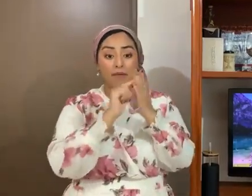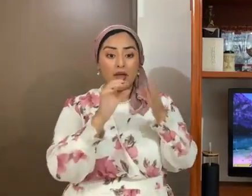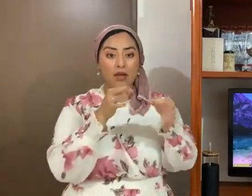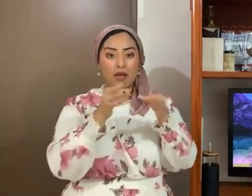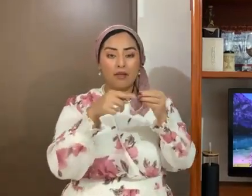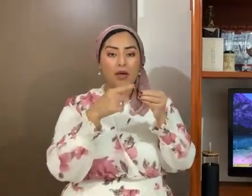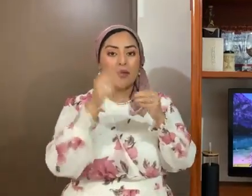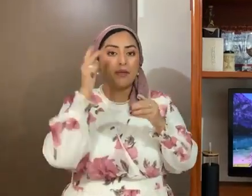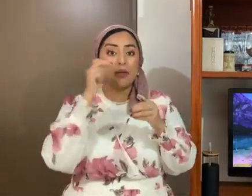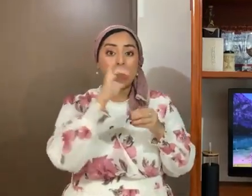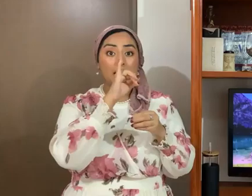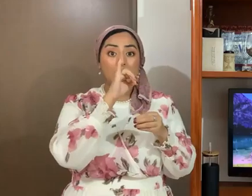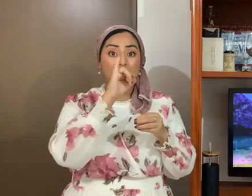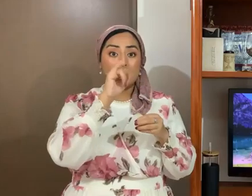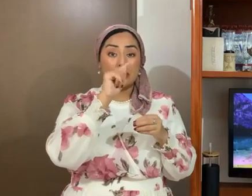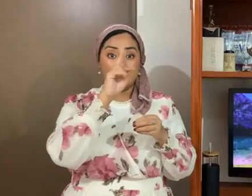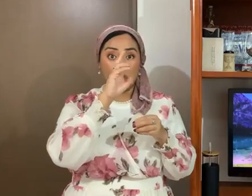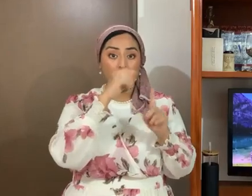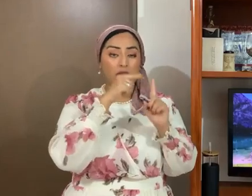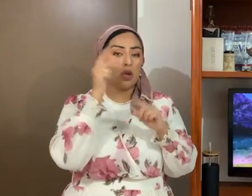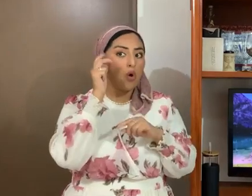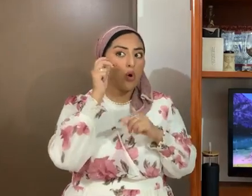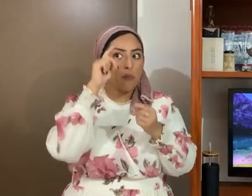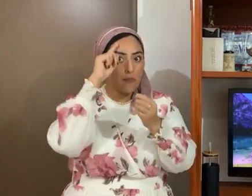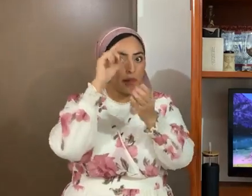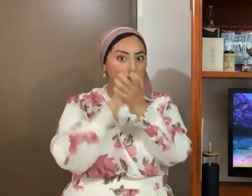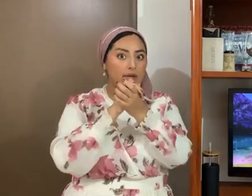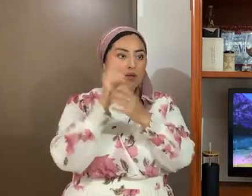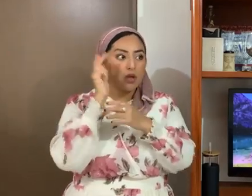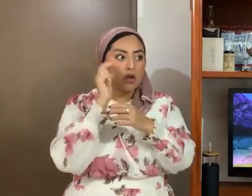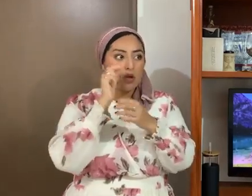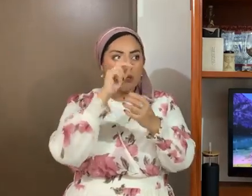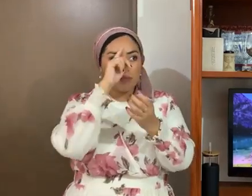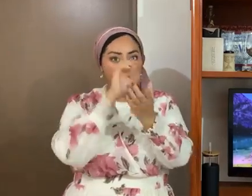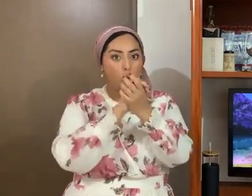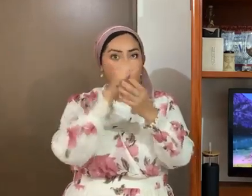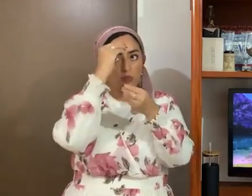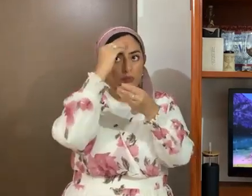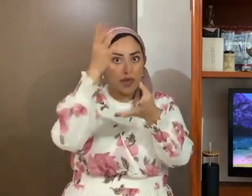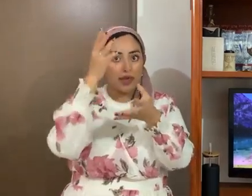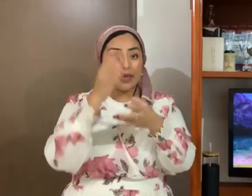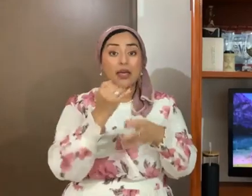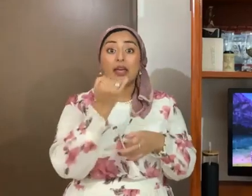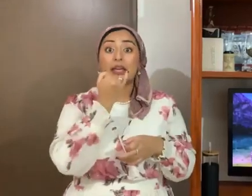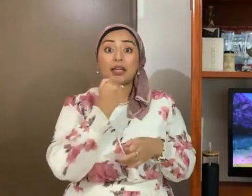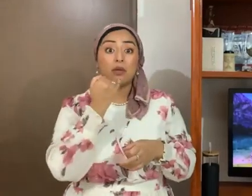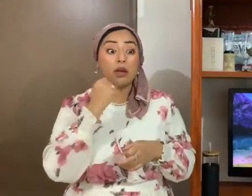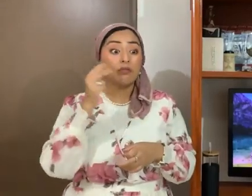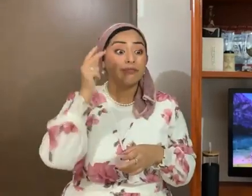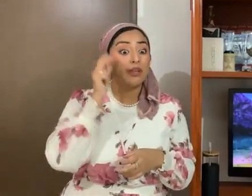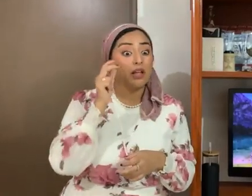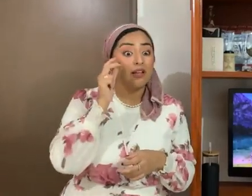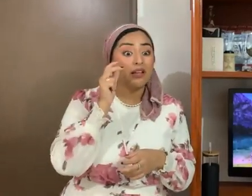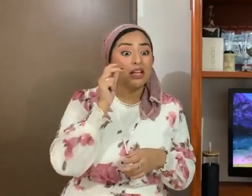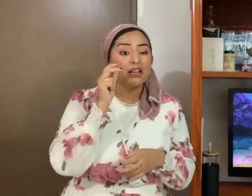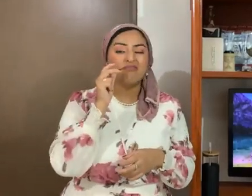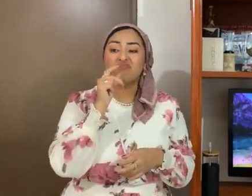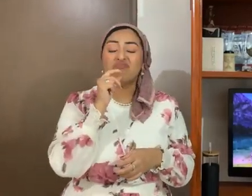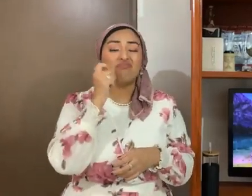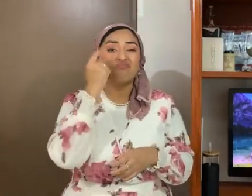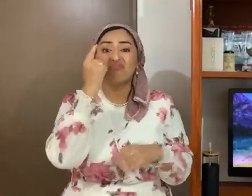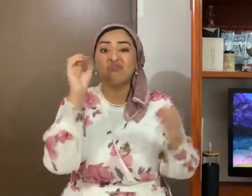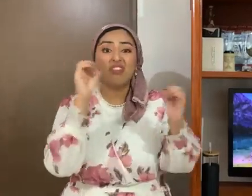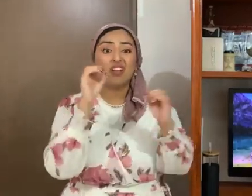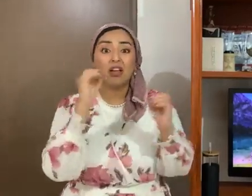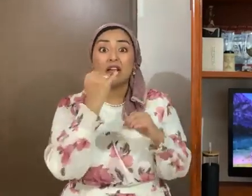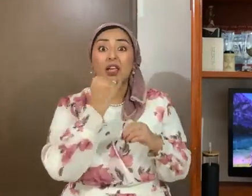oír. Yetro oyó y creyó, oyó y obedeció. Israel oyó y no